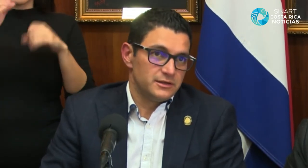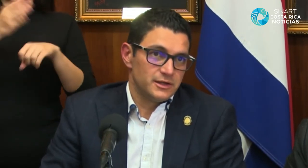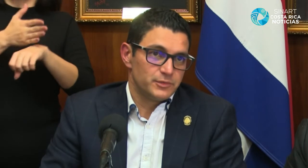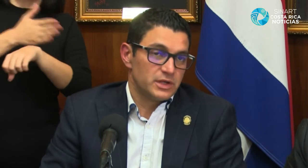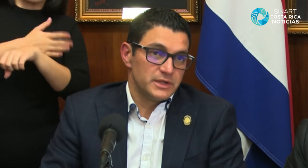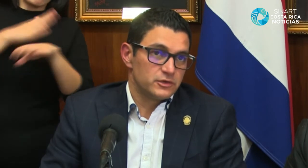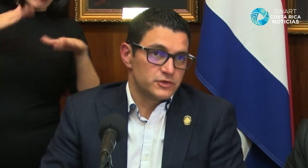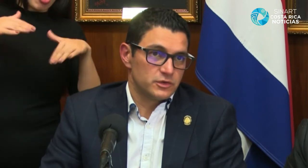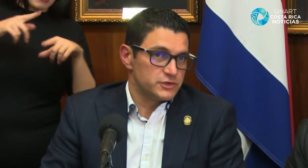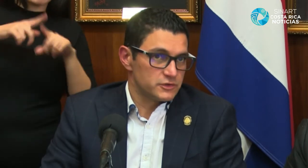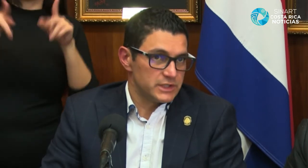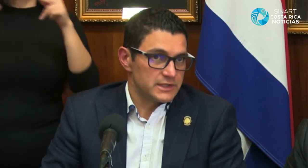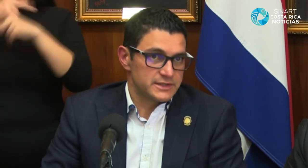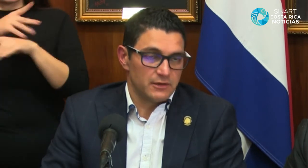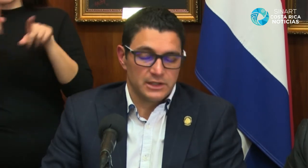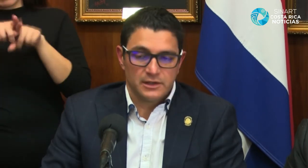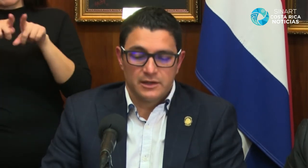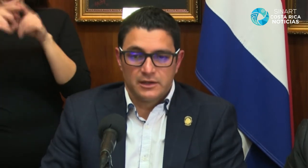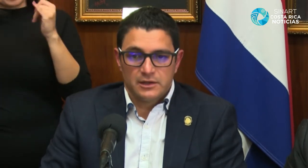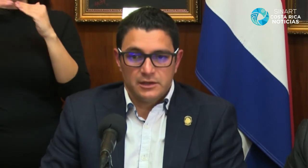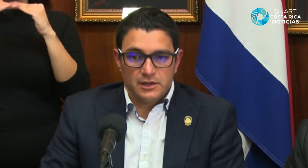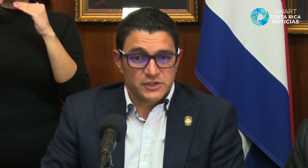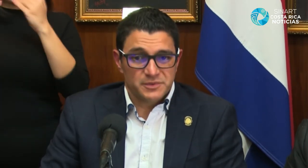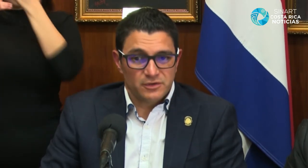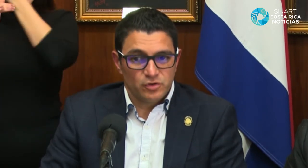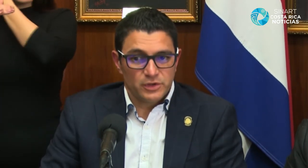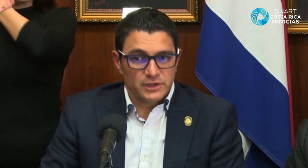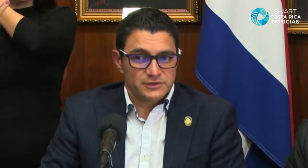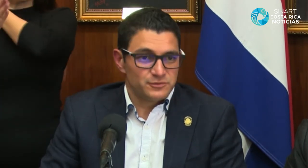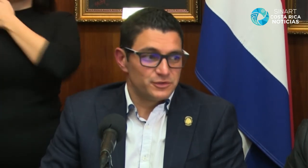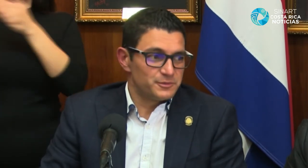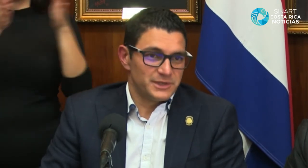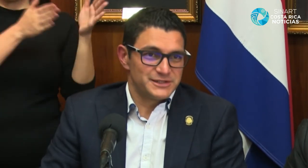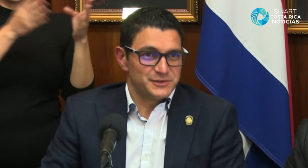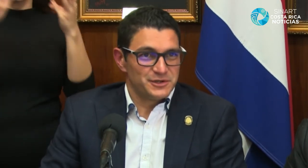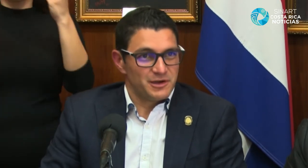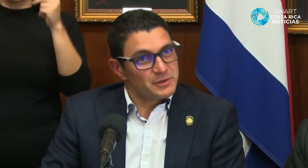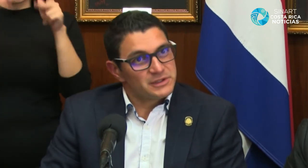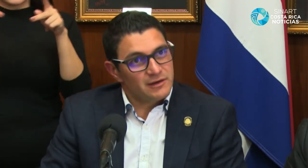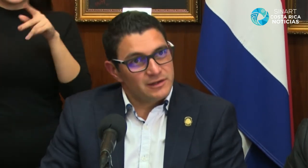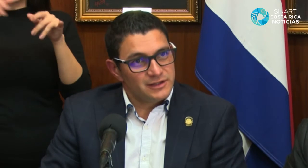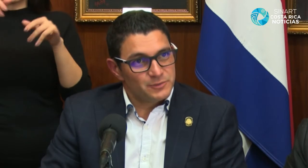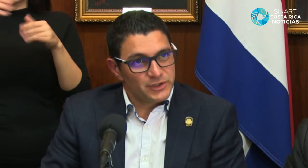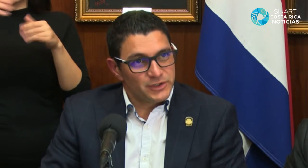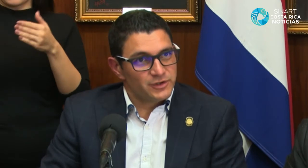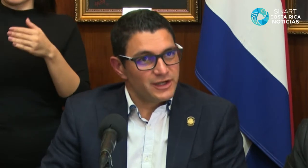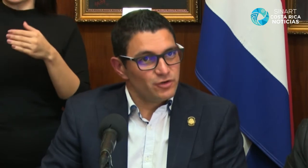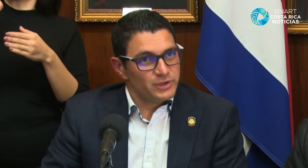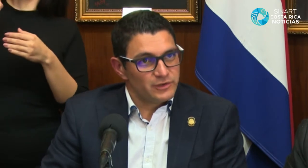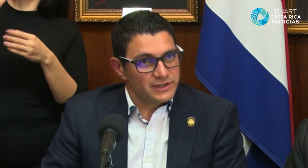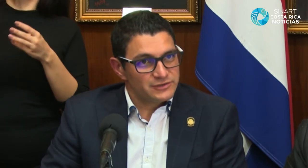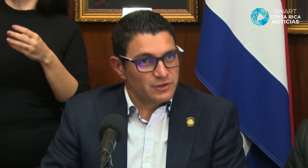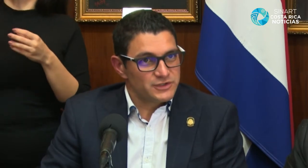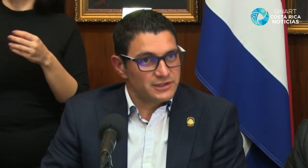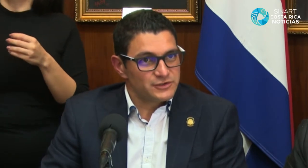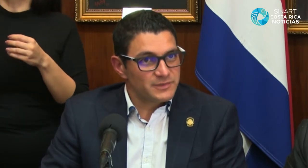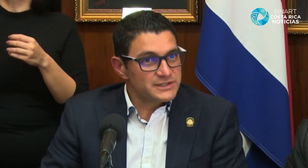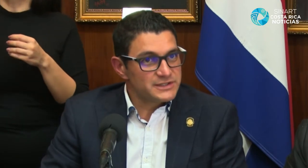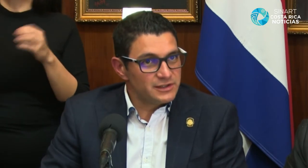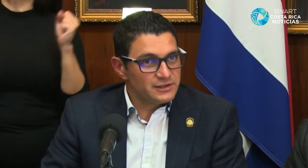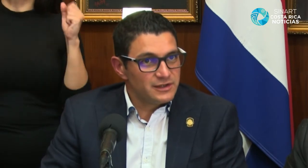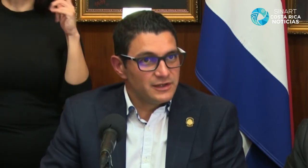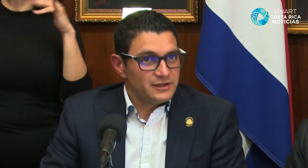ni empeoramiento de su condición, sigue estable. Y con respecto al número, es como lo parecido a lo que me preguntaban de, por ejemplo, qué número es una